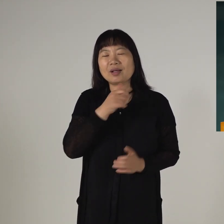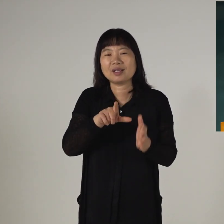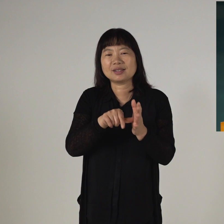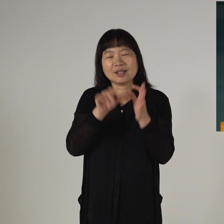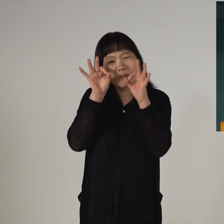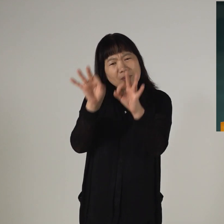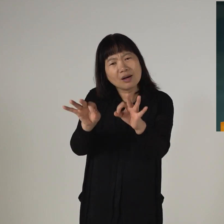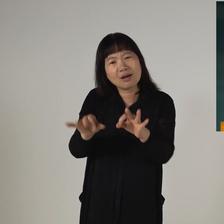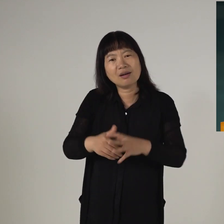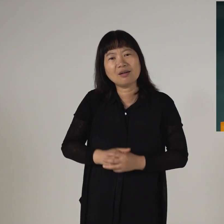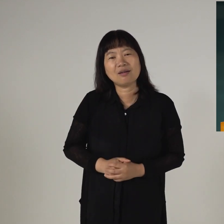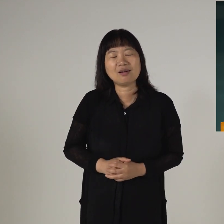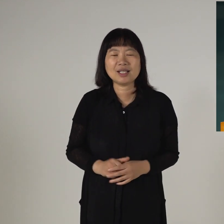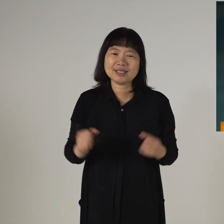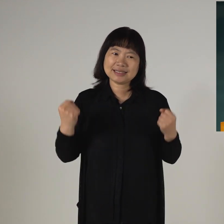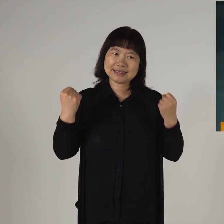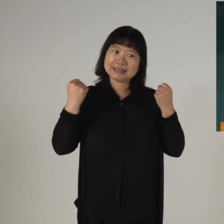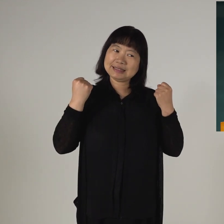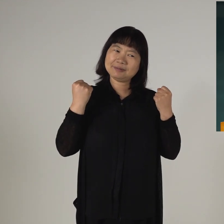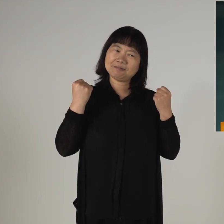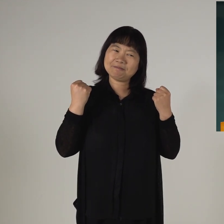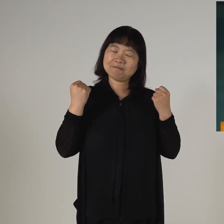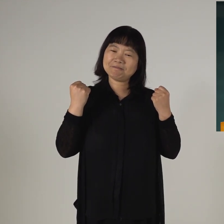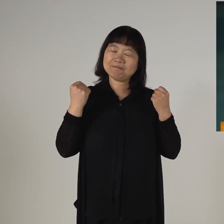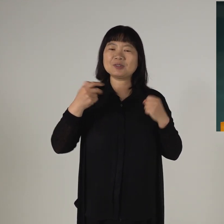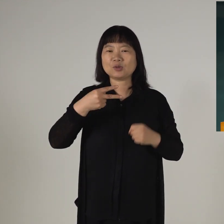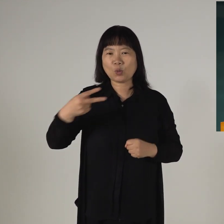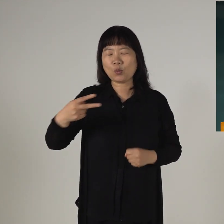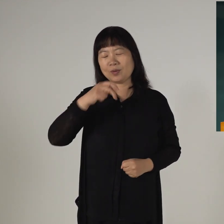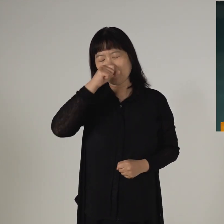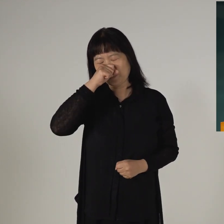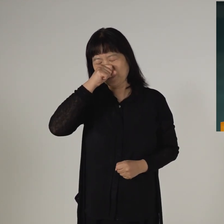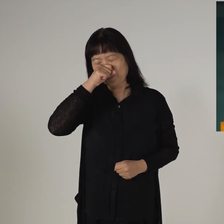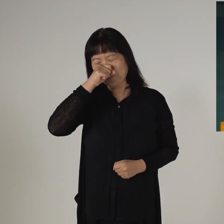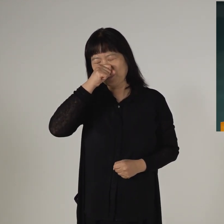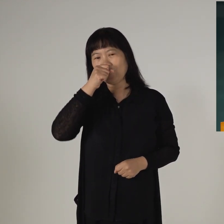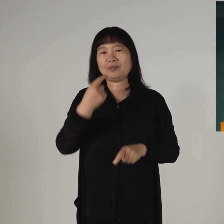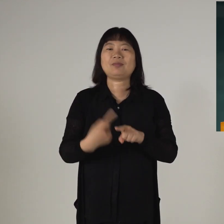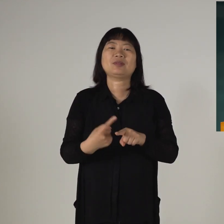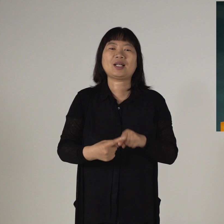시대는 힘이 선이었어요.